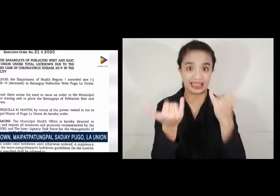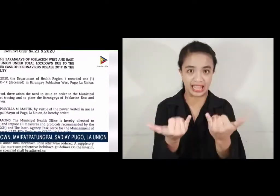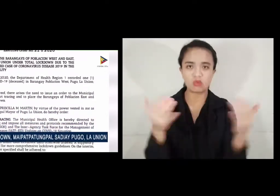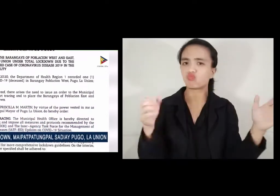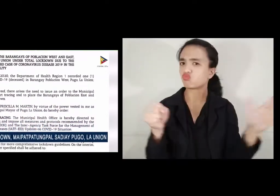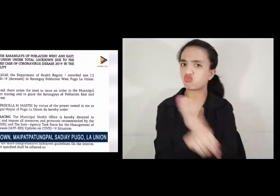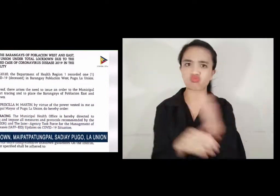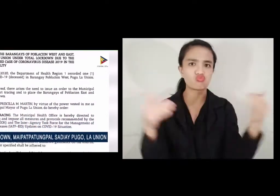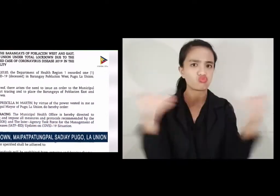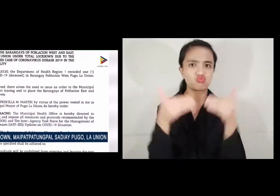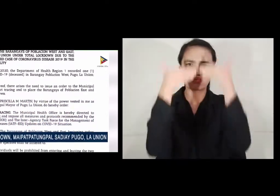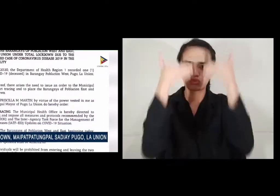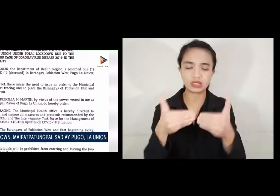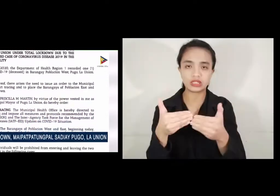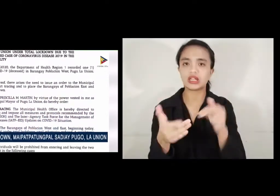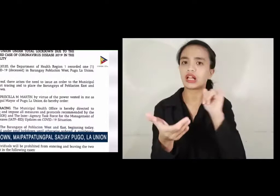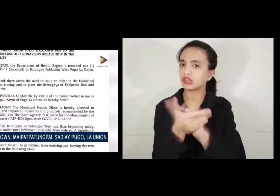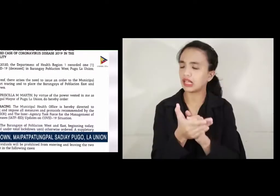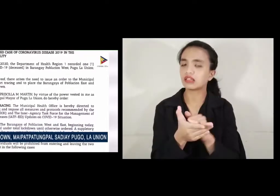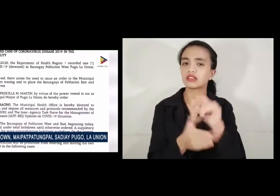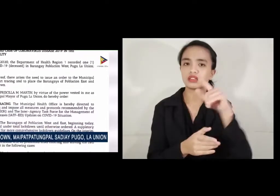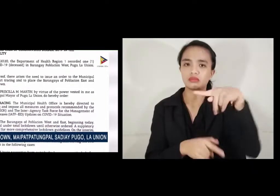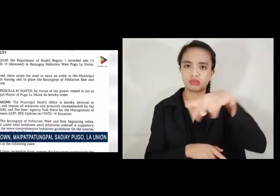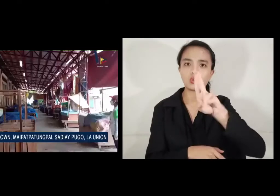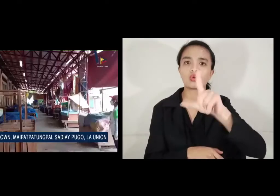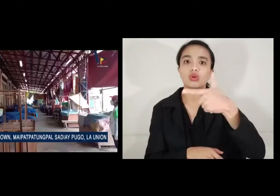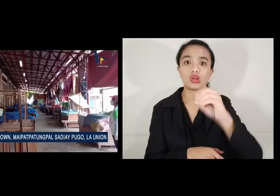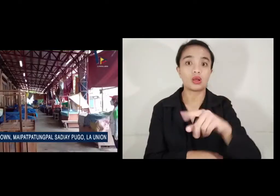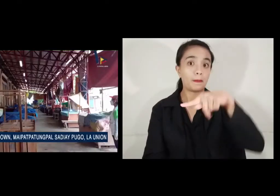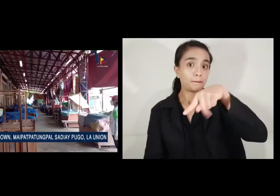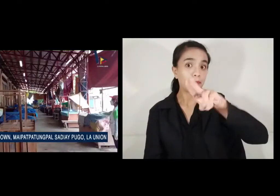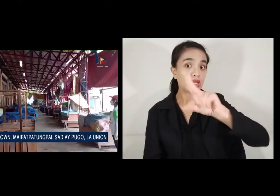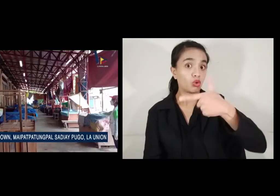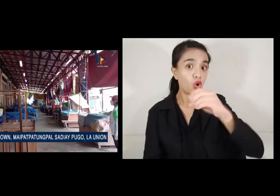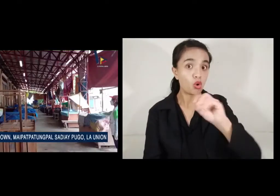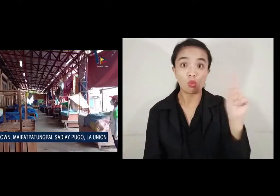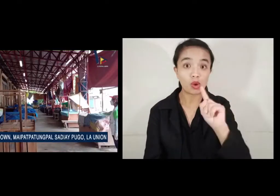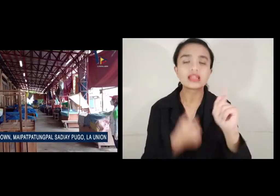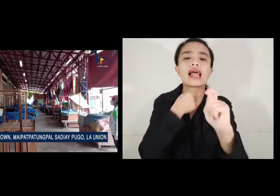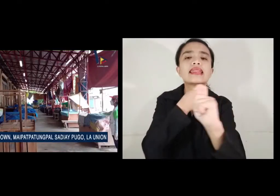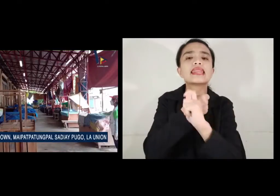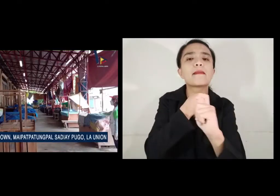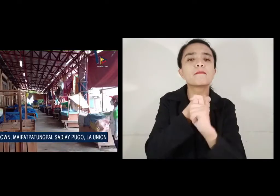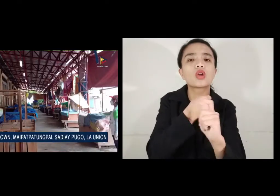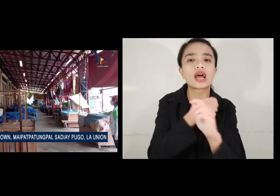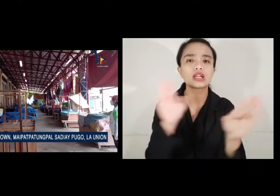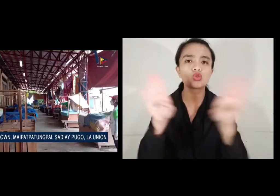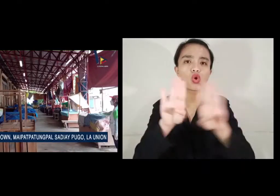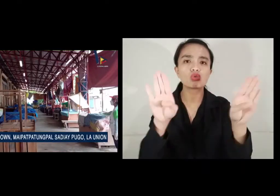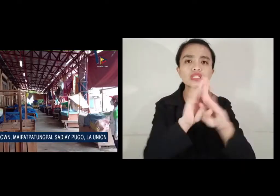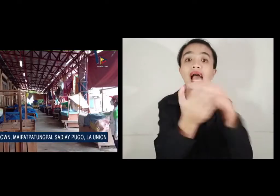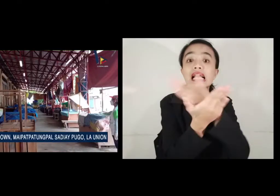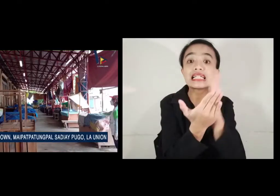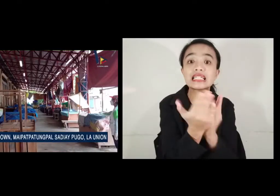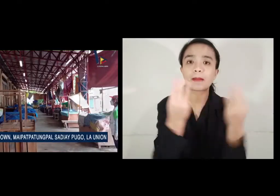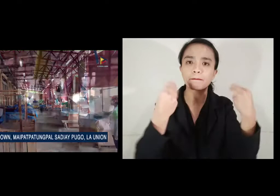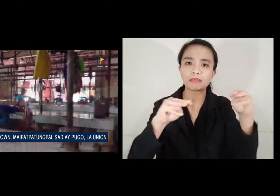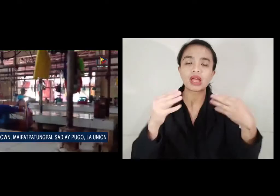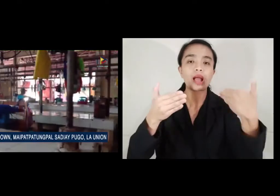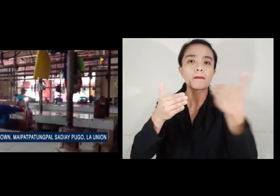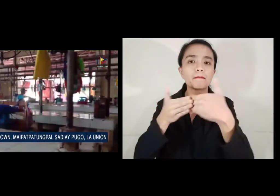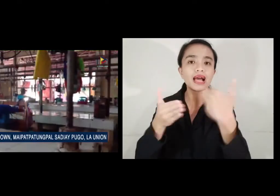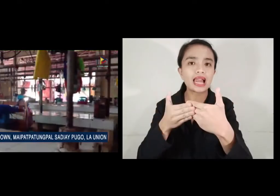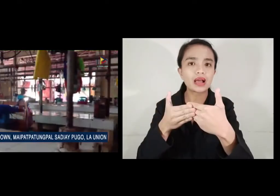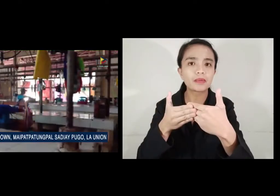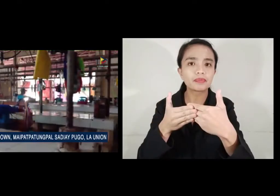itaket naka-total lockdown karaman ti Barangay Poblacion East. Iti Pugo, temporaryo ang may sara dagiti sumagmamano a palengke nga